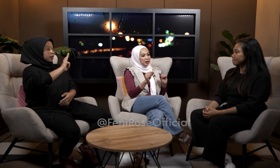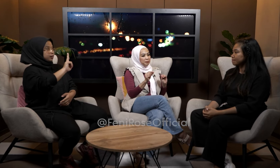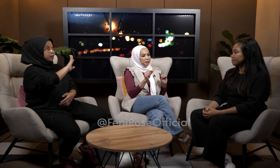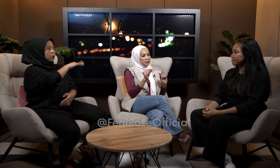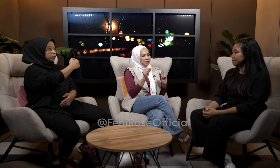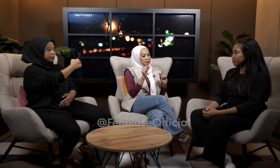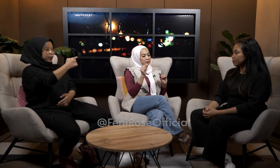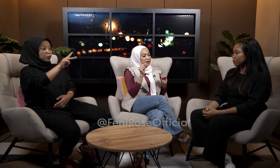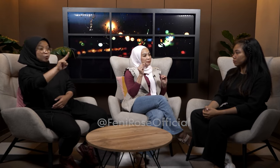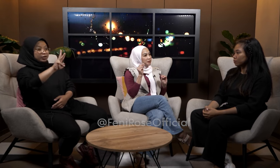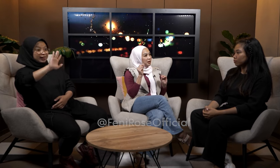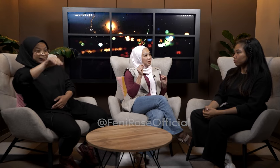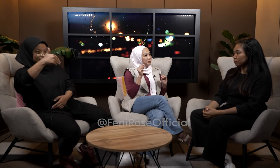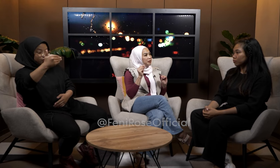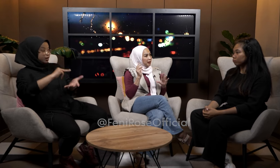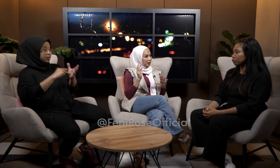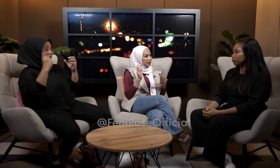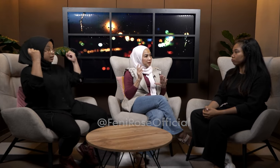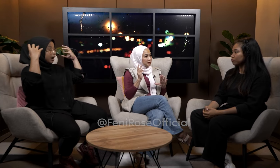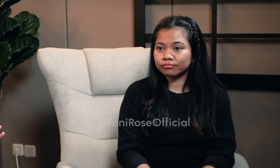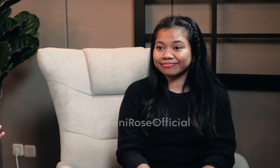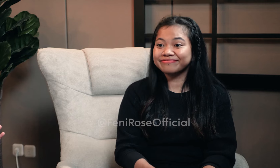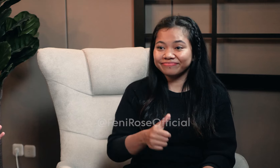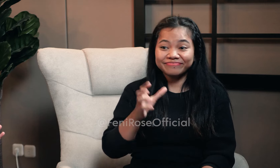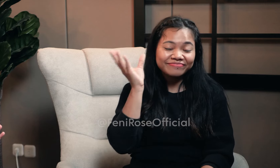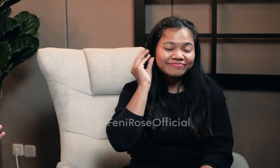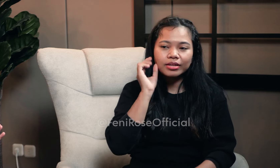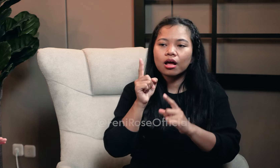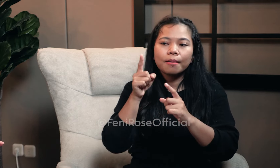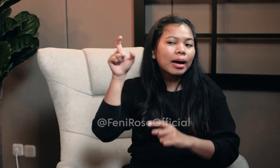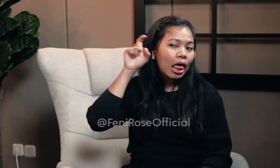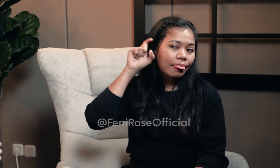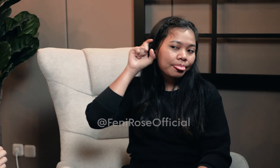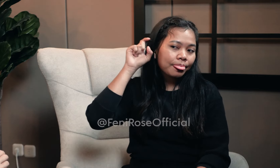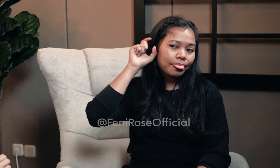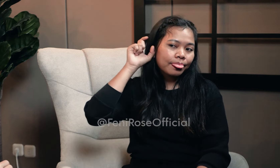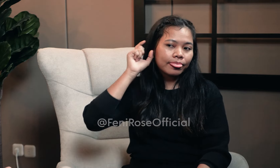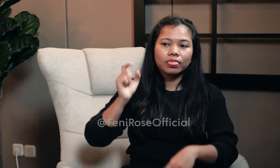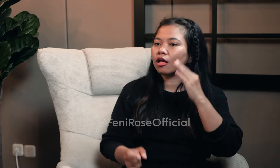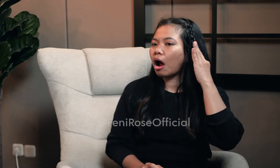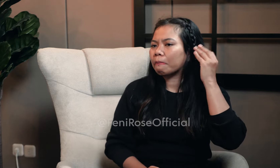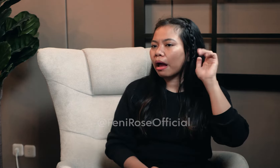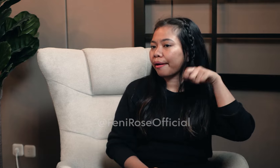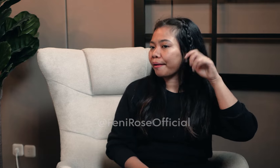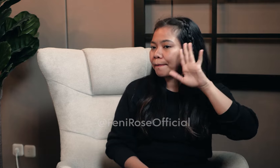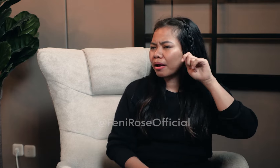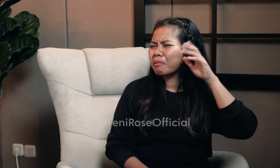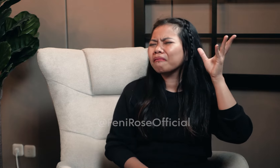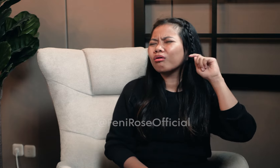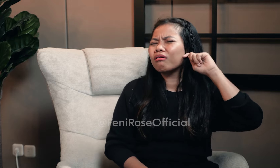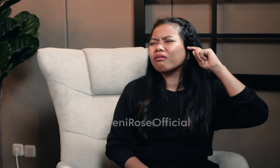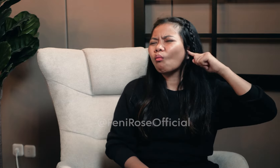ee masih bisa mendengarkan Iya betul plus saya menggunakan alat yang sebelah